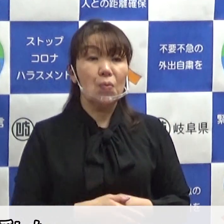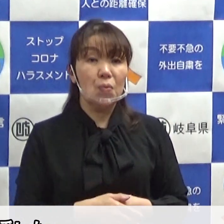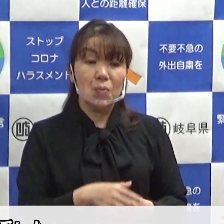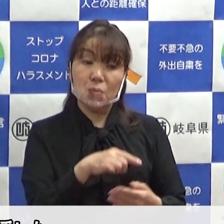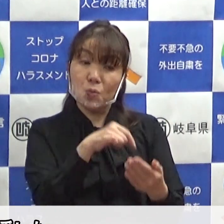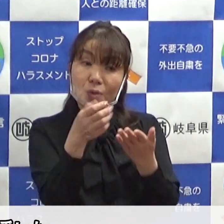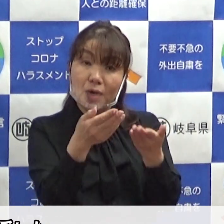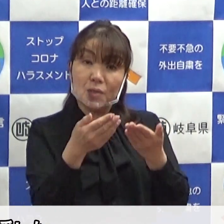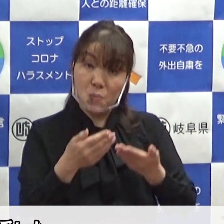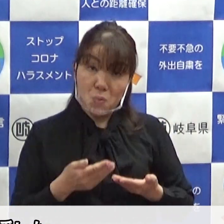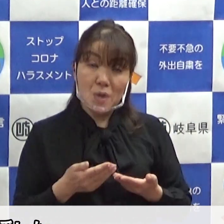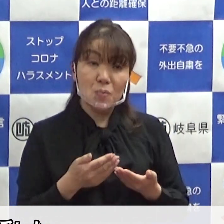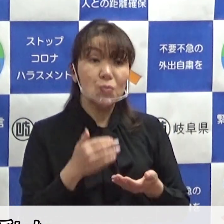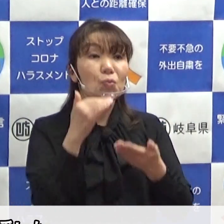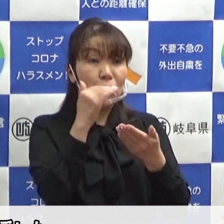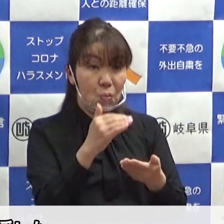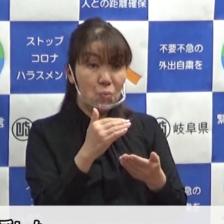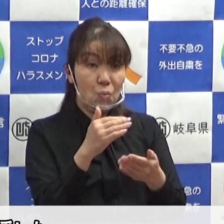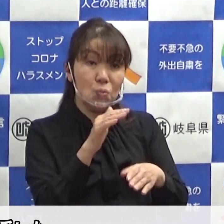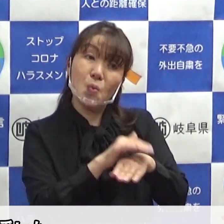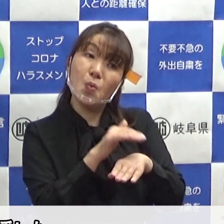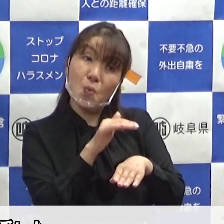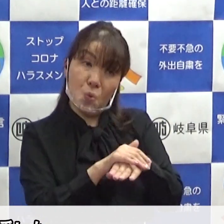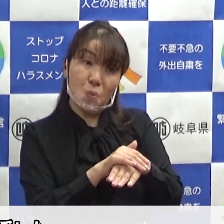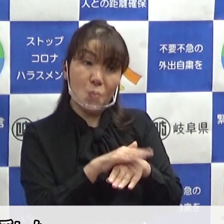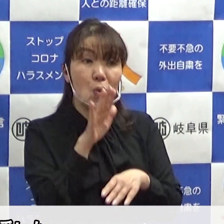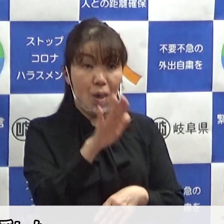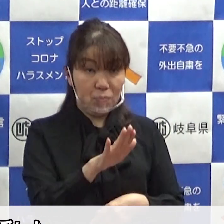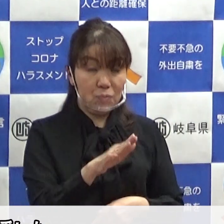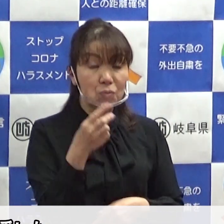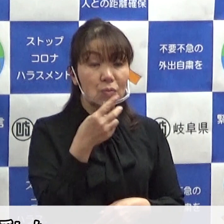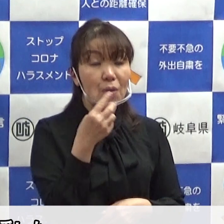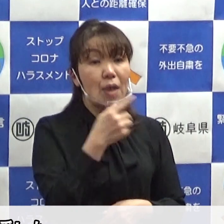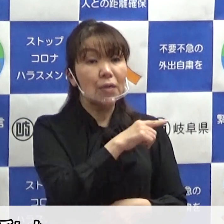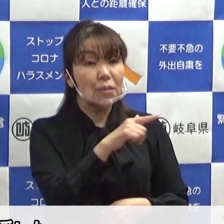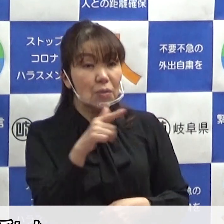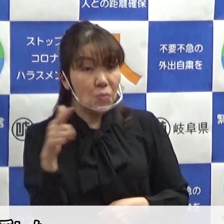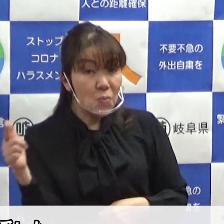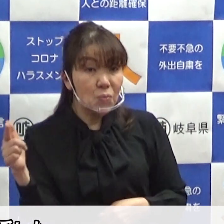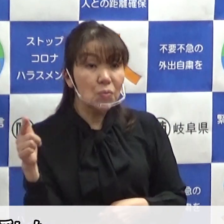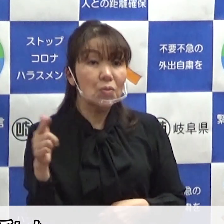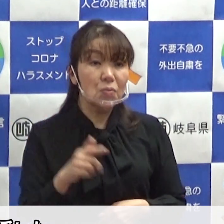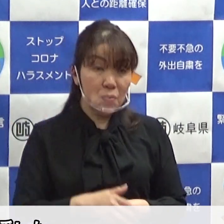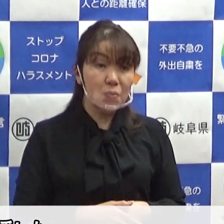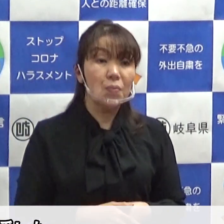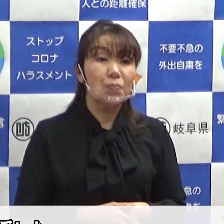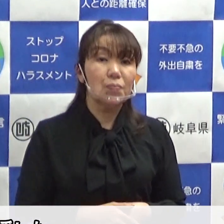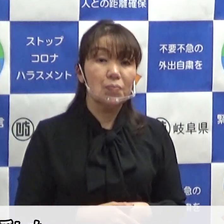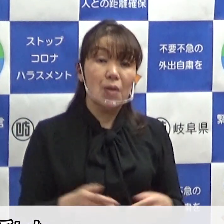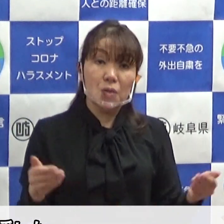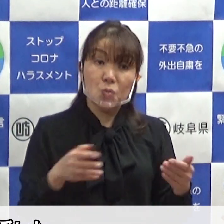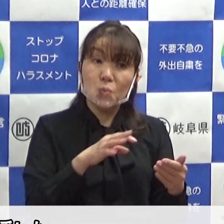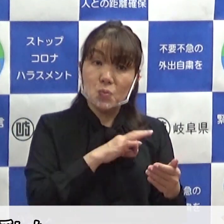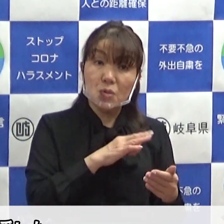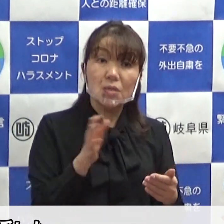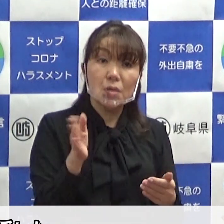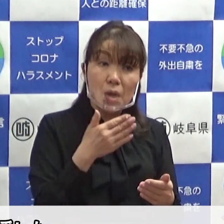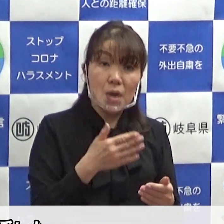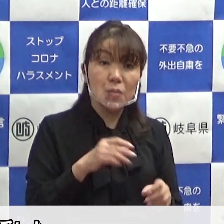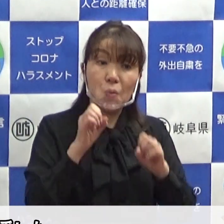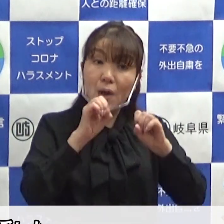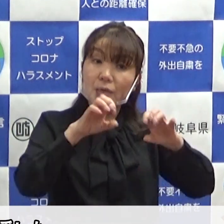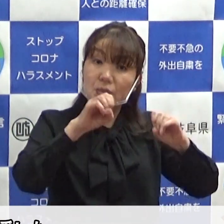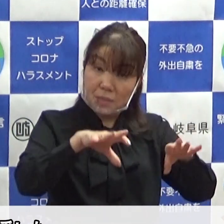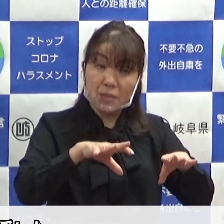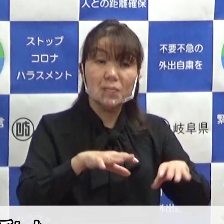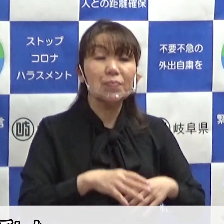取り上げてもらうというようなやり方もありますし、いろいろそういうその職員からのこう何て言いますかね、発信と